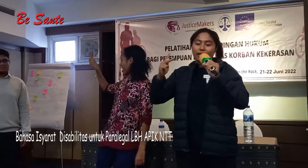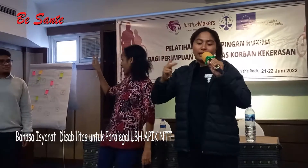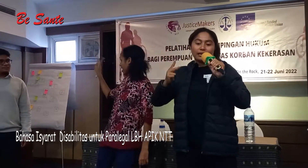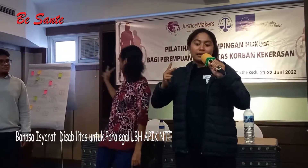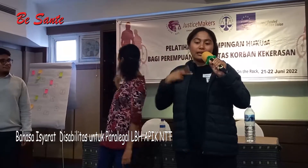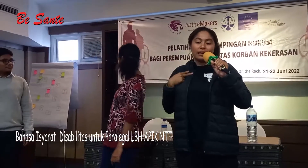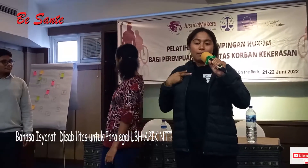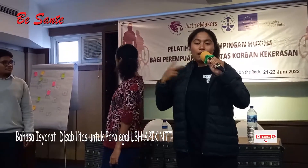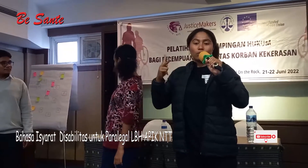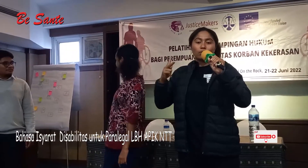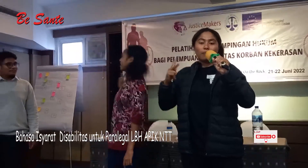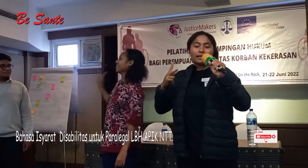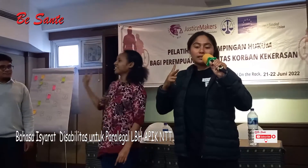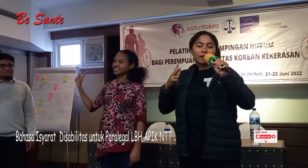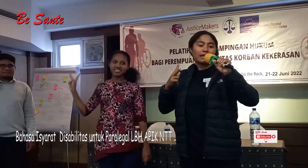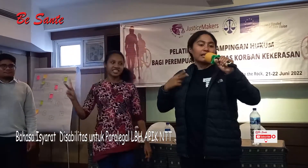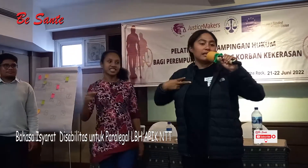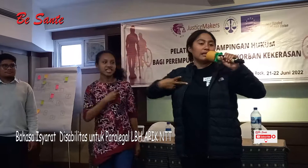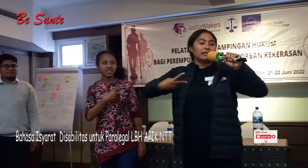kanan. Baru balik ke sebelah. Kita.